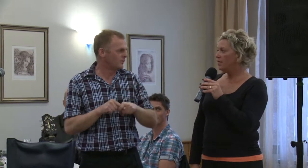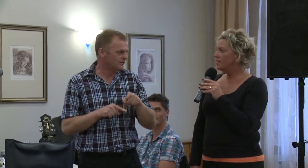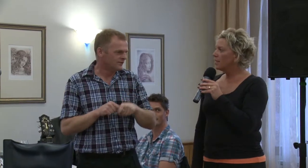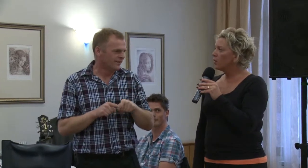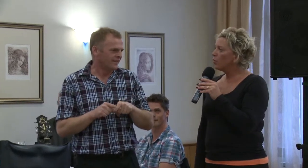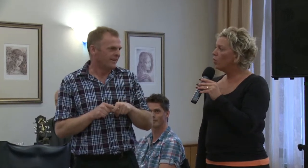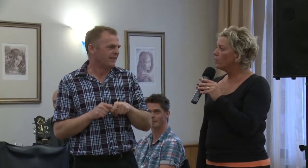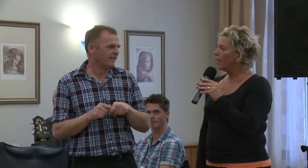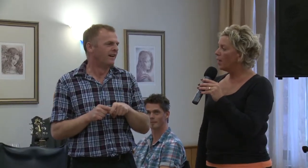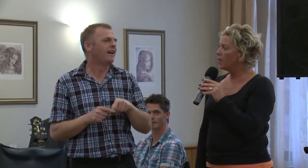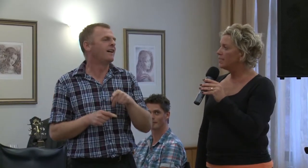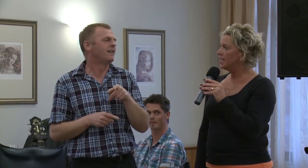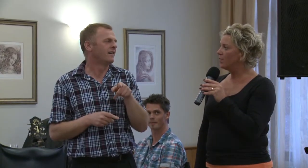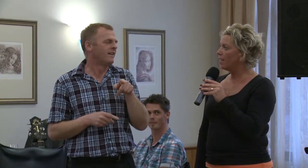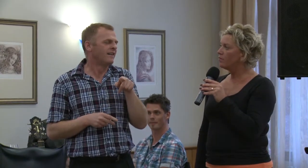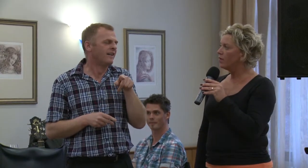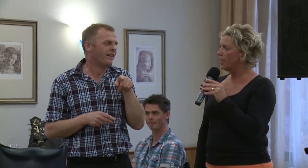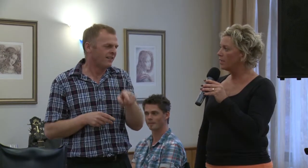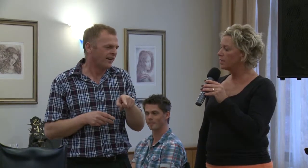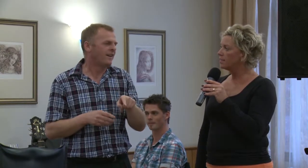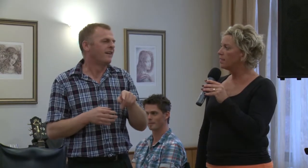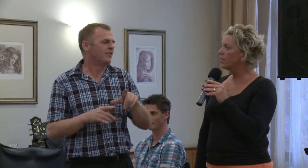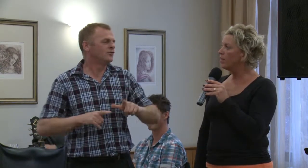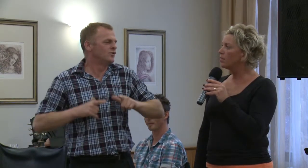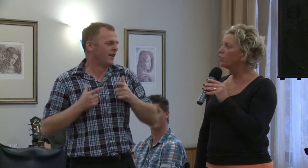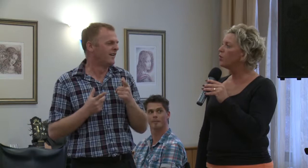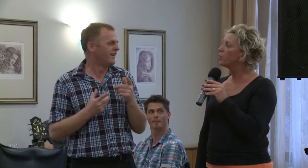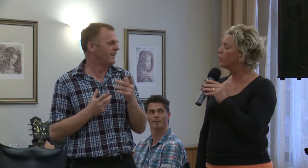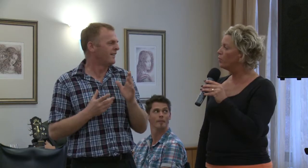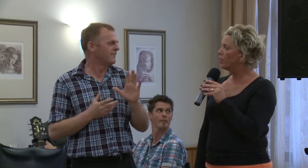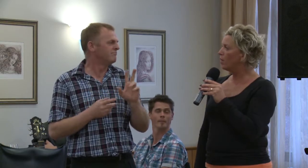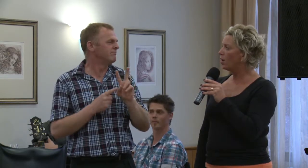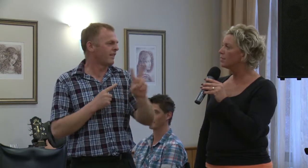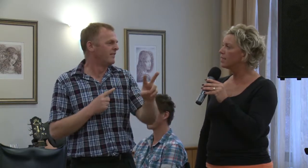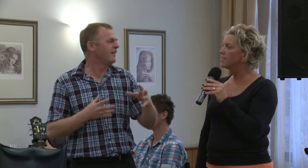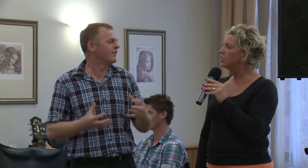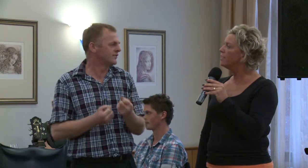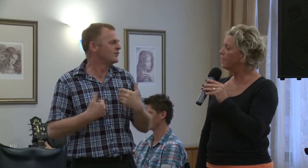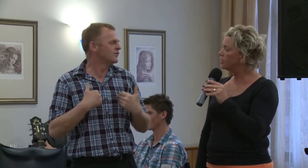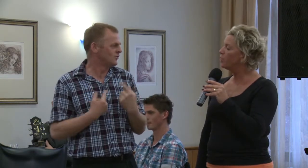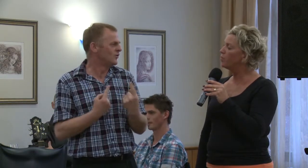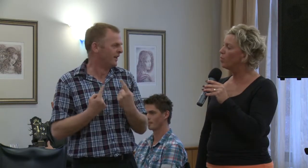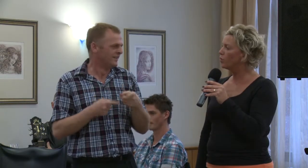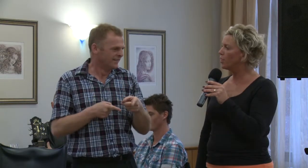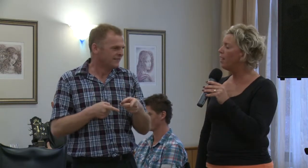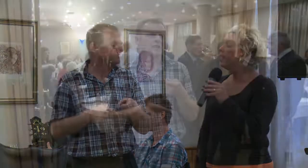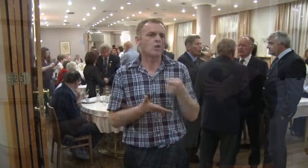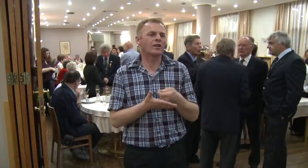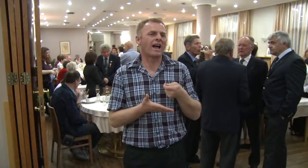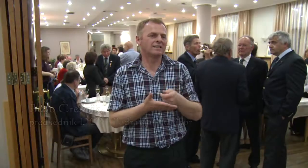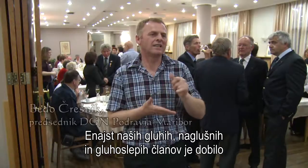Vi veste, da je gluhota posebna invalidnost in da mi tudi potrebujemo različne tehnične